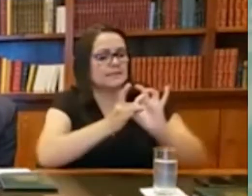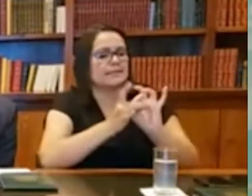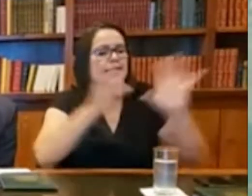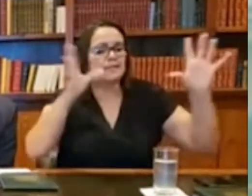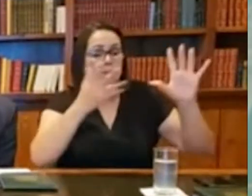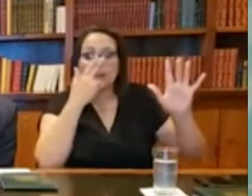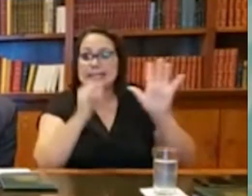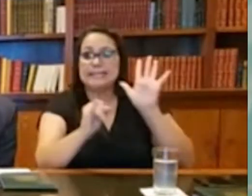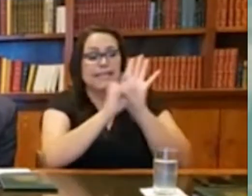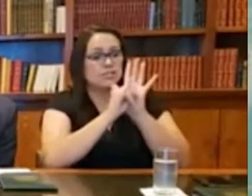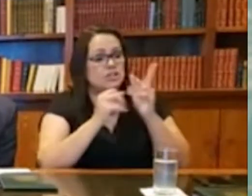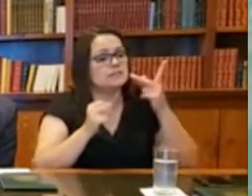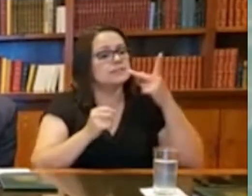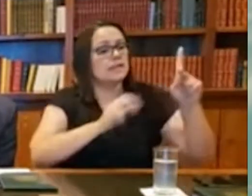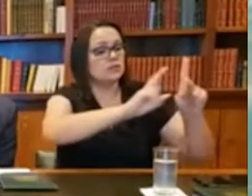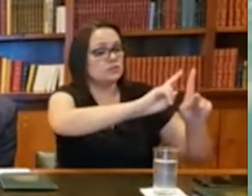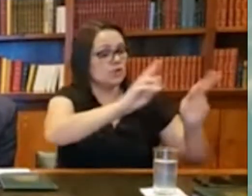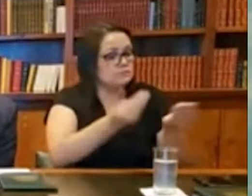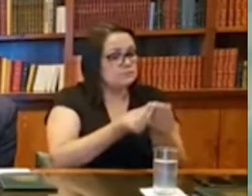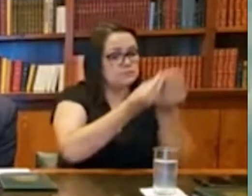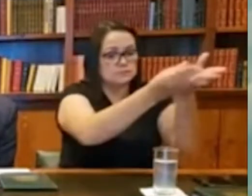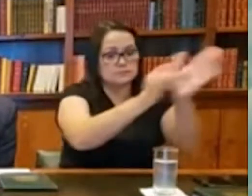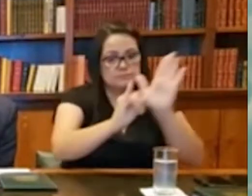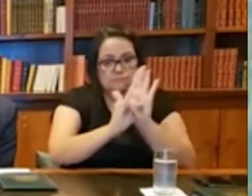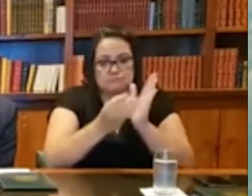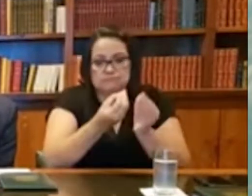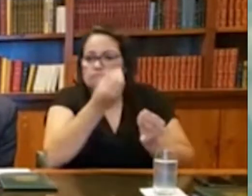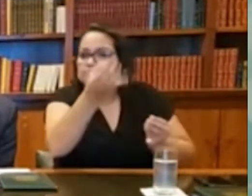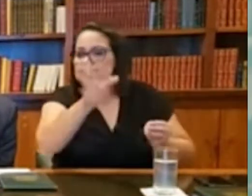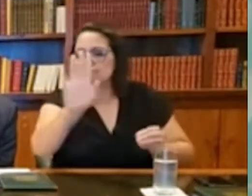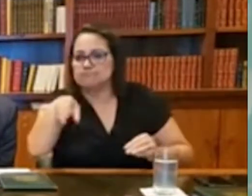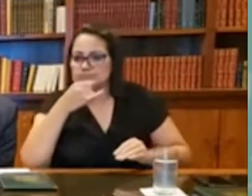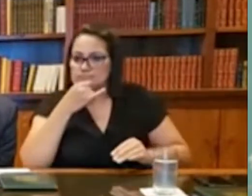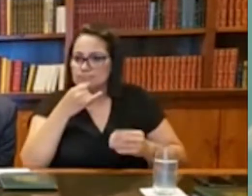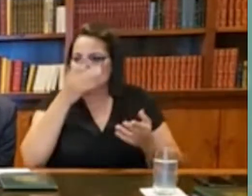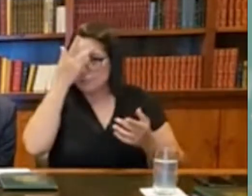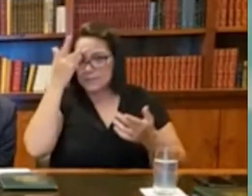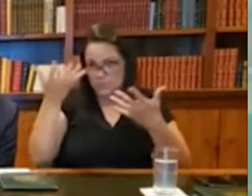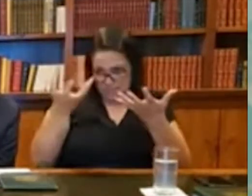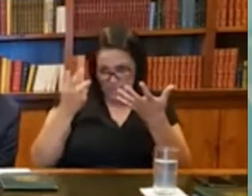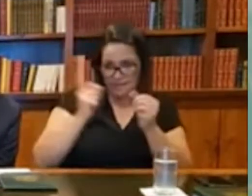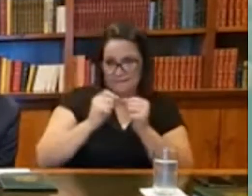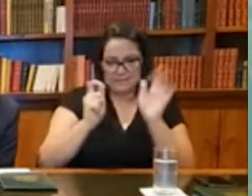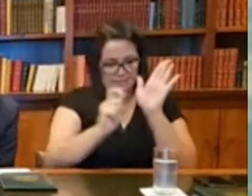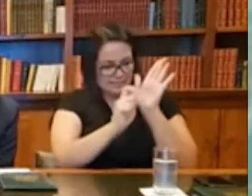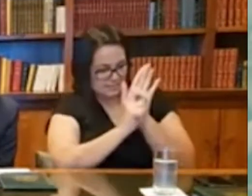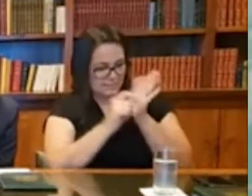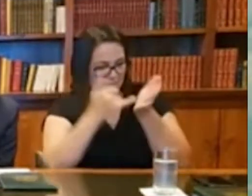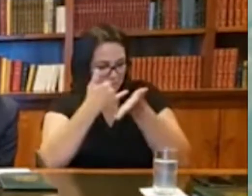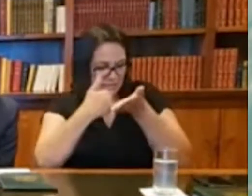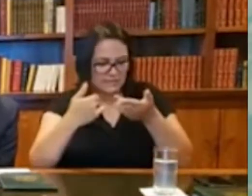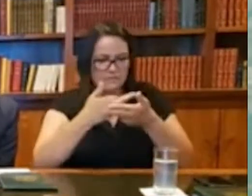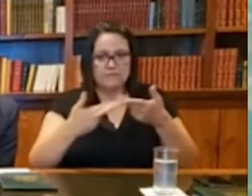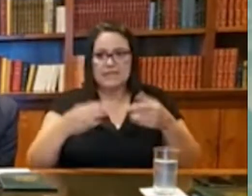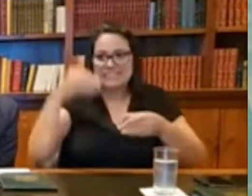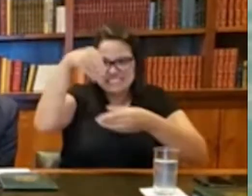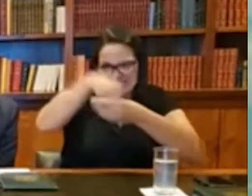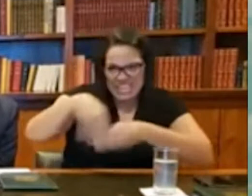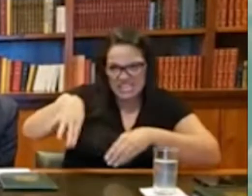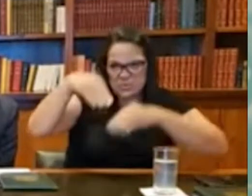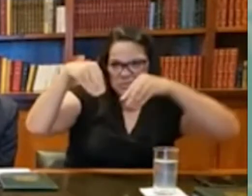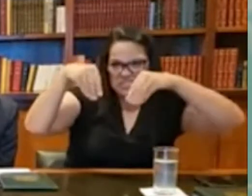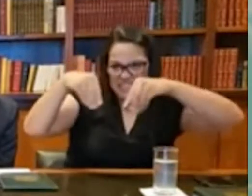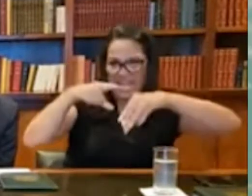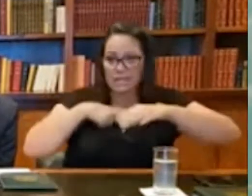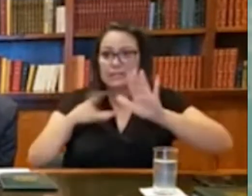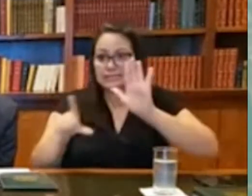Então, ninguém vai promover, por exemplo, um narcotráfico numa propriedade que ela está regularizada. Porque aí